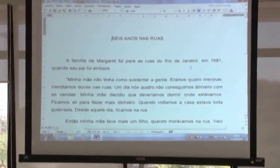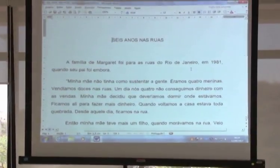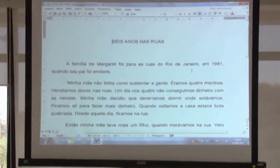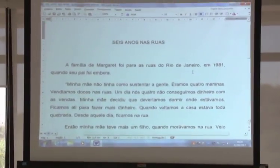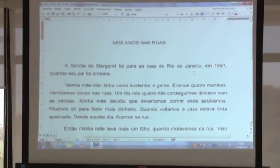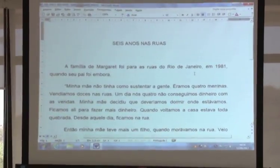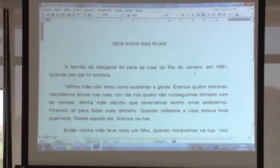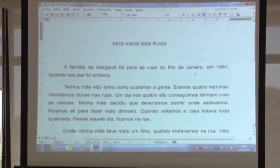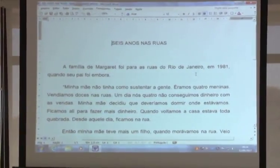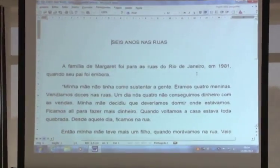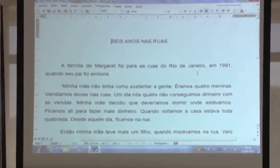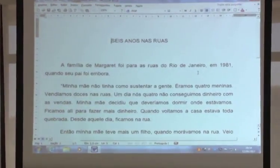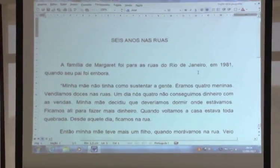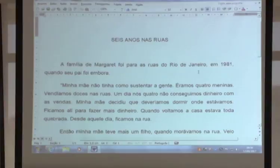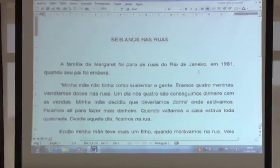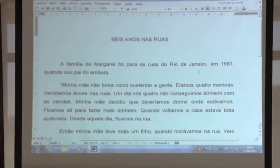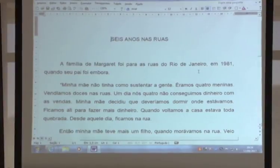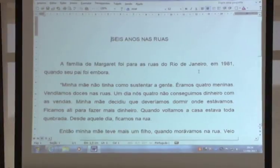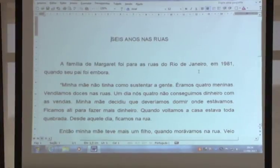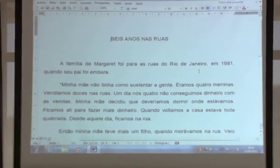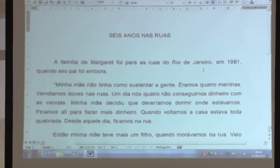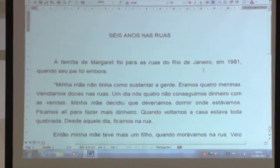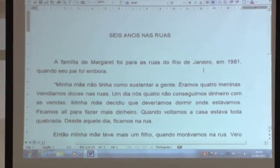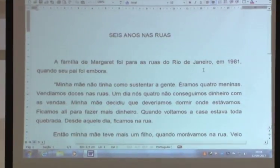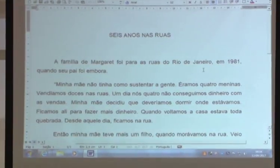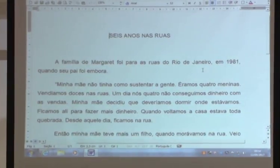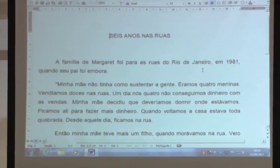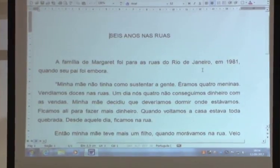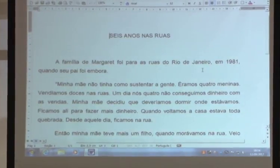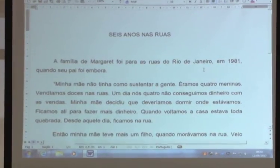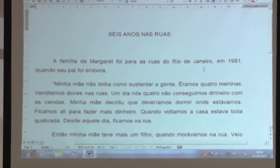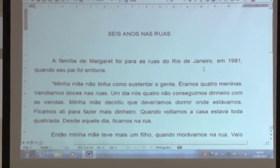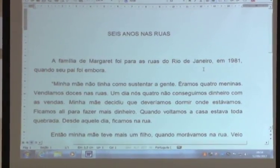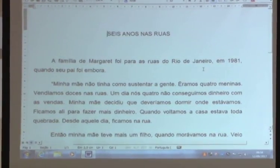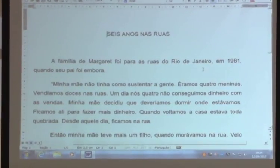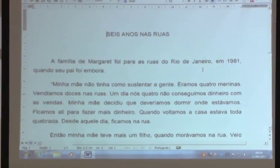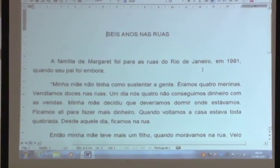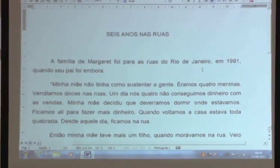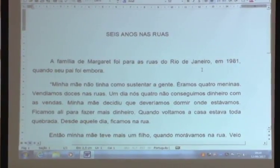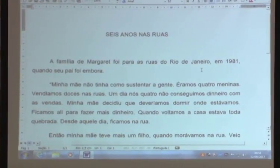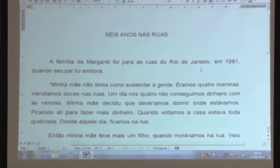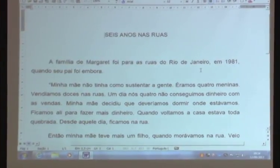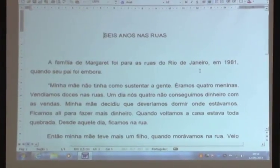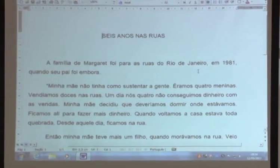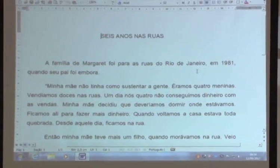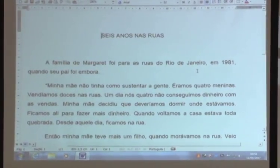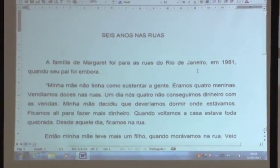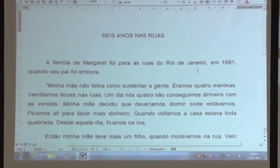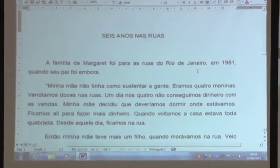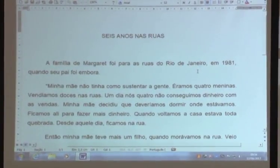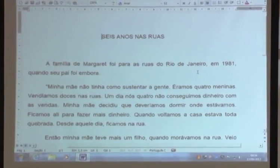Então, vamos lá. 6 anos na rua. Vamos sentir o texto.